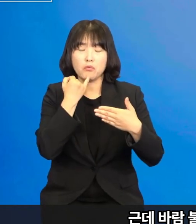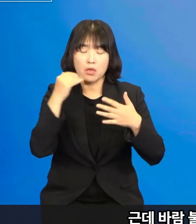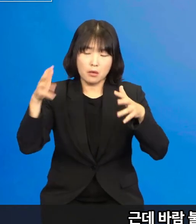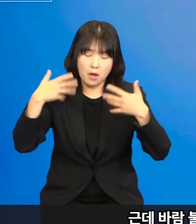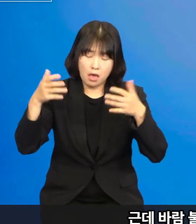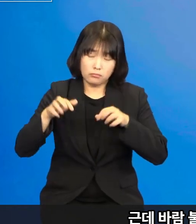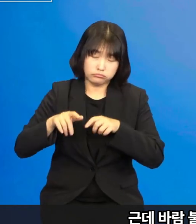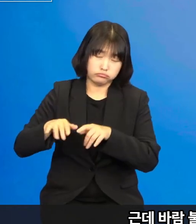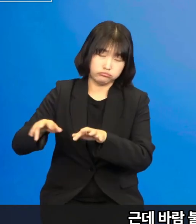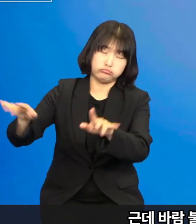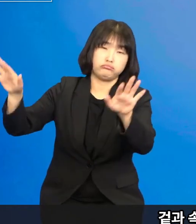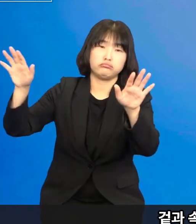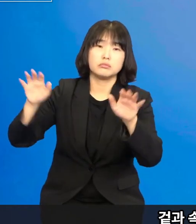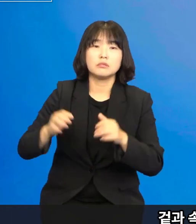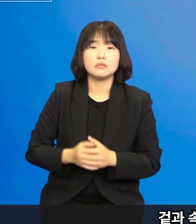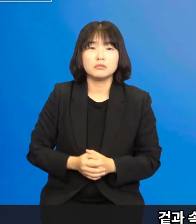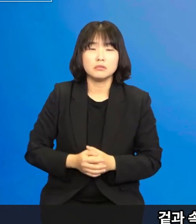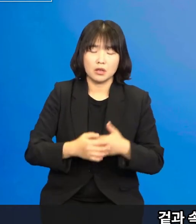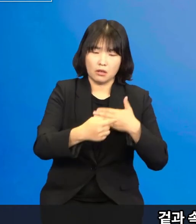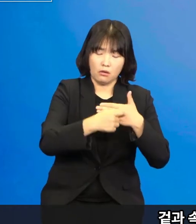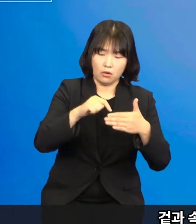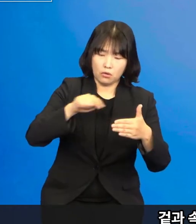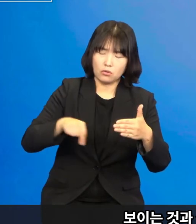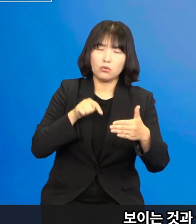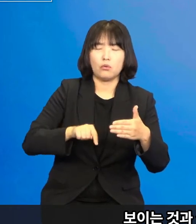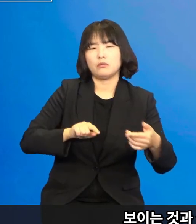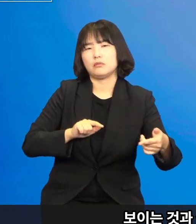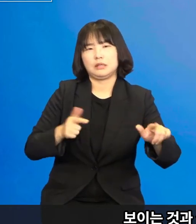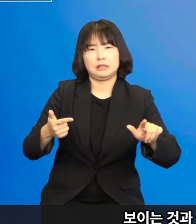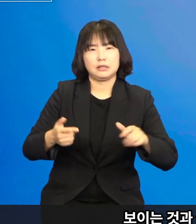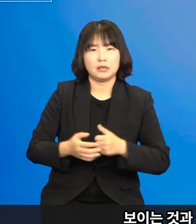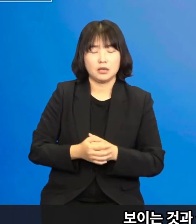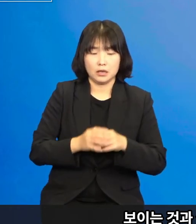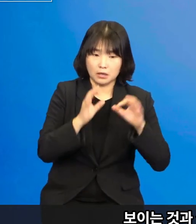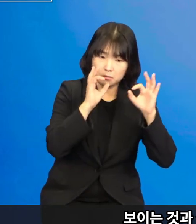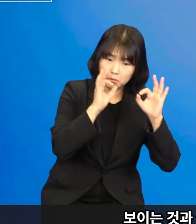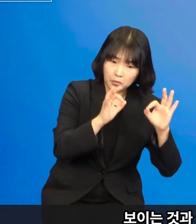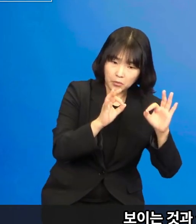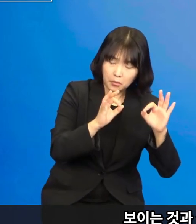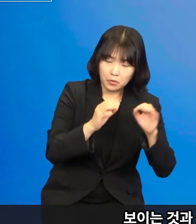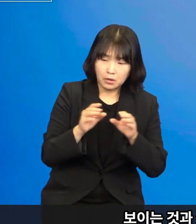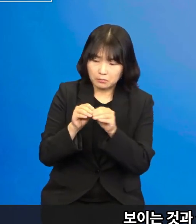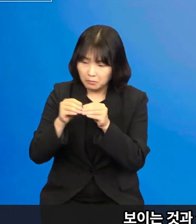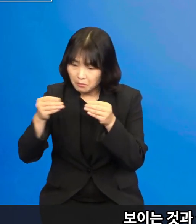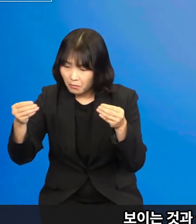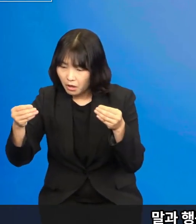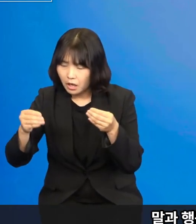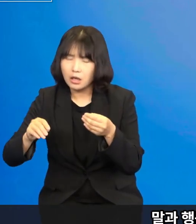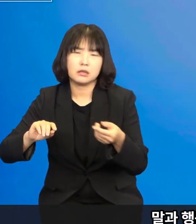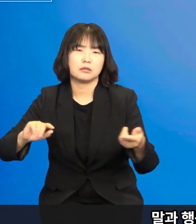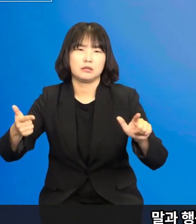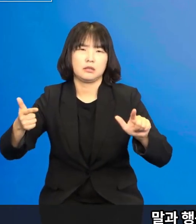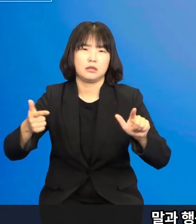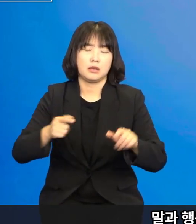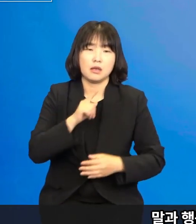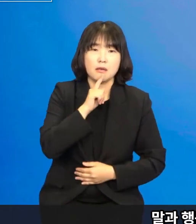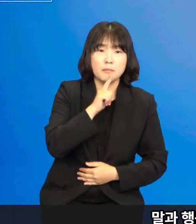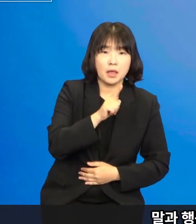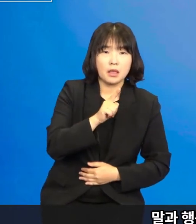훅 날아가 버려요. 겉과 속이 다른 것이죠. 보이는 것과 실제가 다른 것입니다.